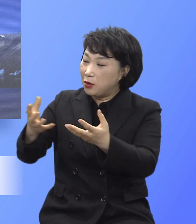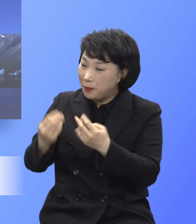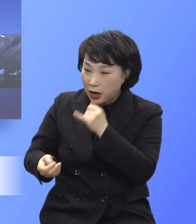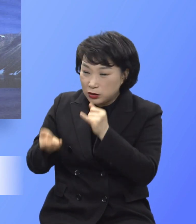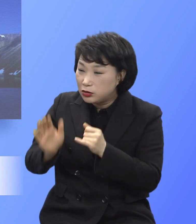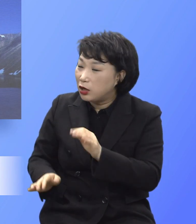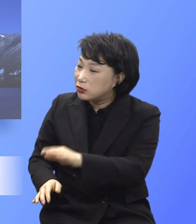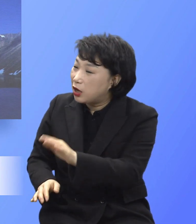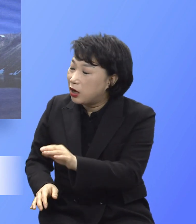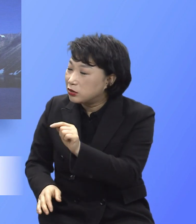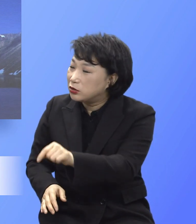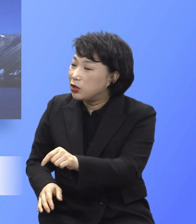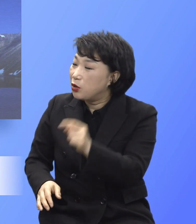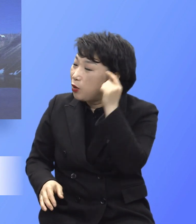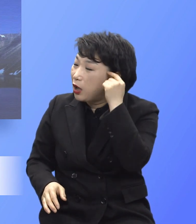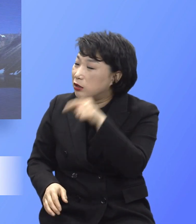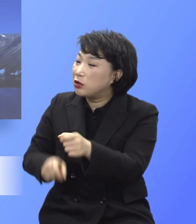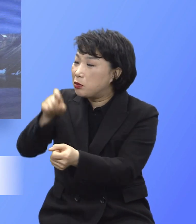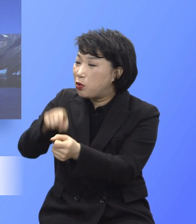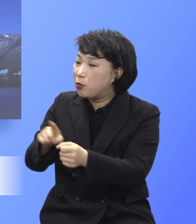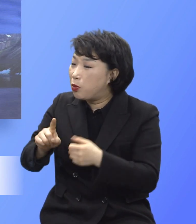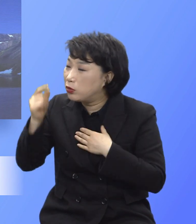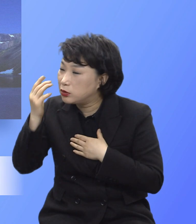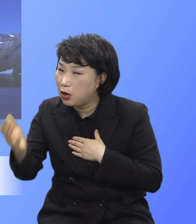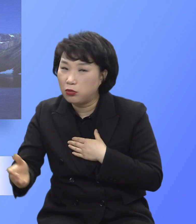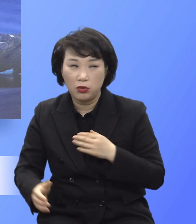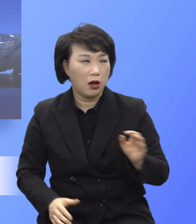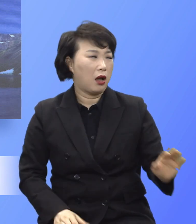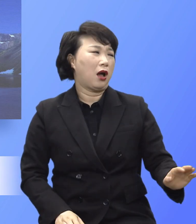바쁜데 당신이 그래야 할 이유가 뭐요?